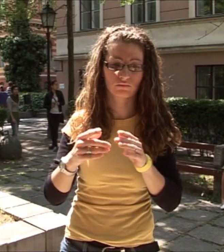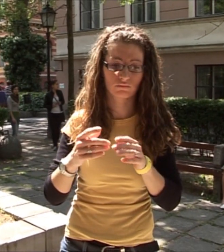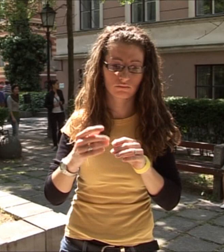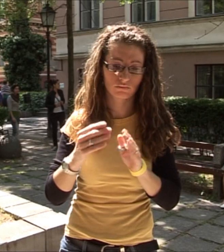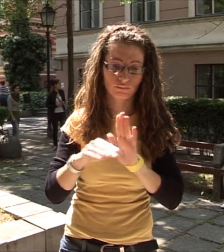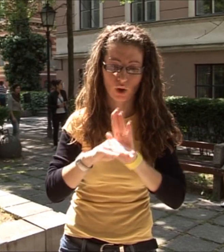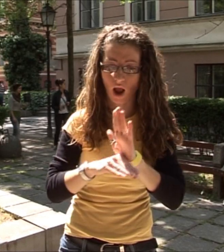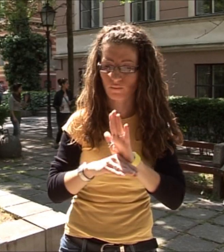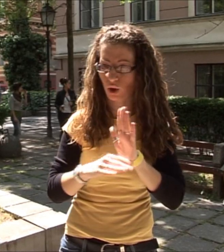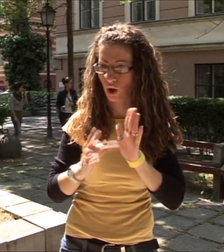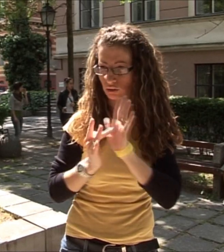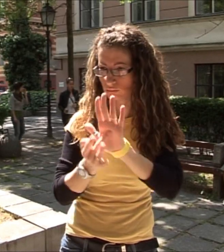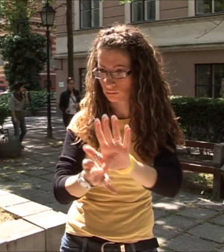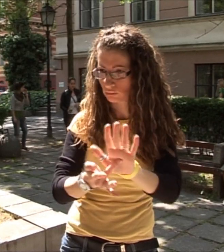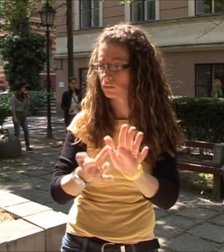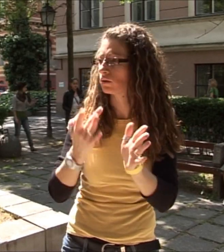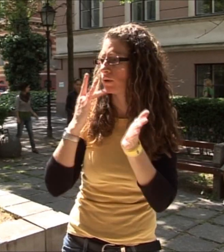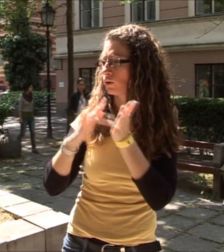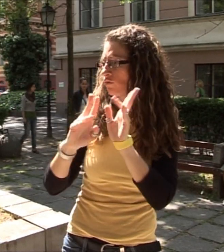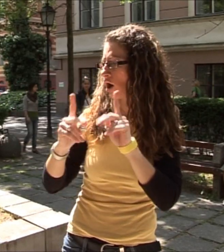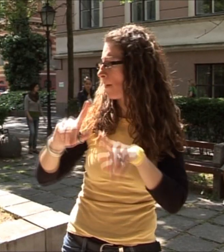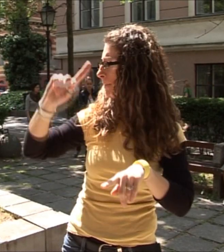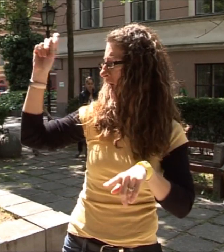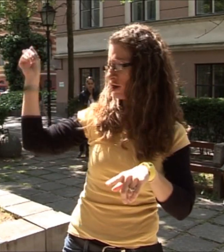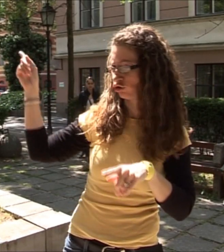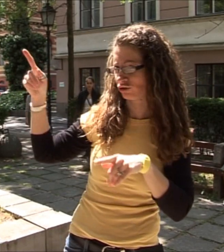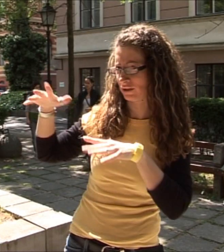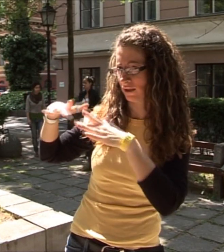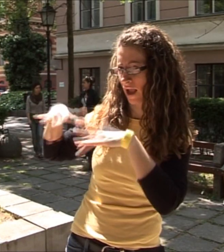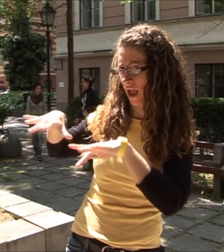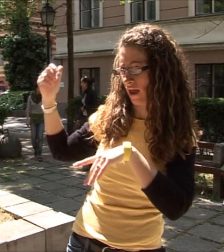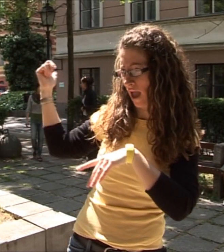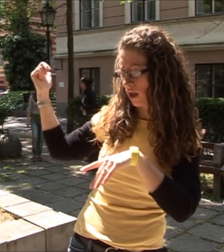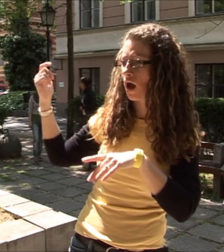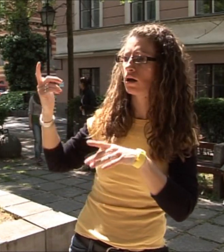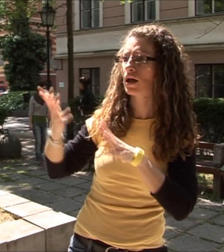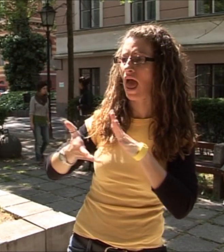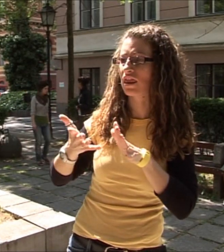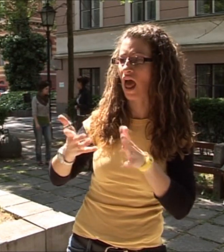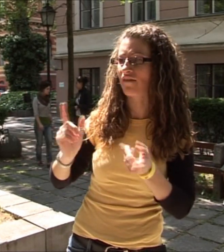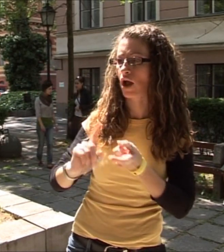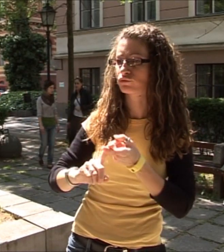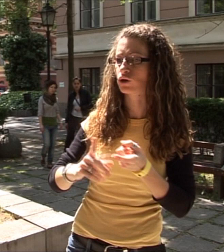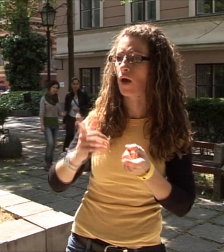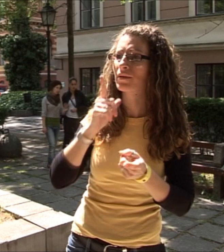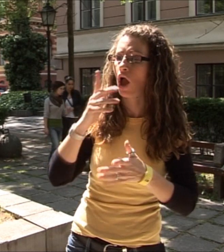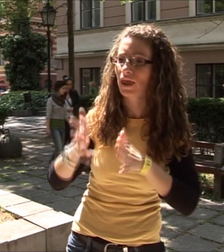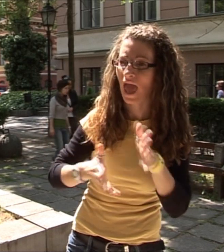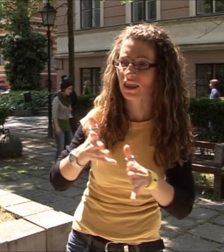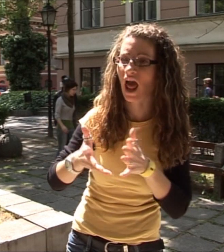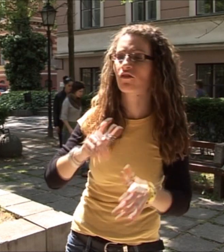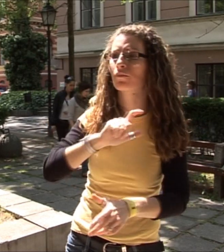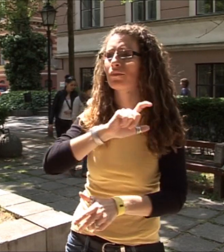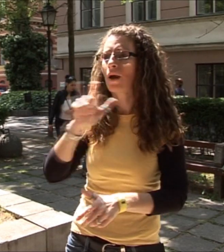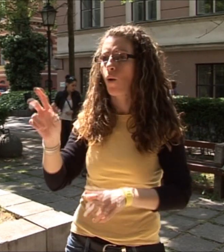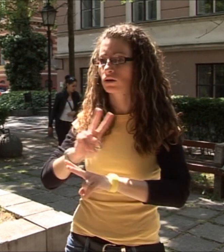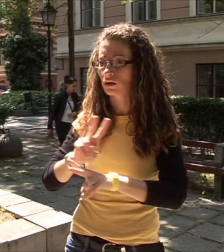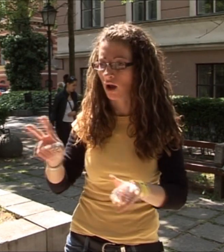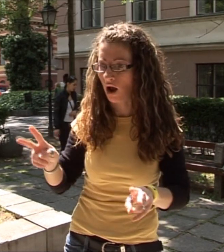mindenféle programokatől például vannak a másiká terembennyelvvel kapcsolatos kérdések hogy